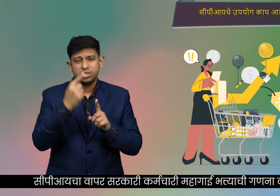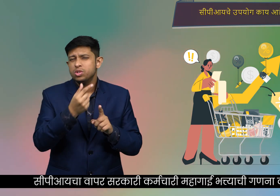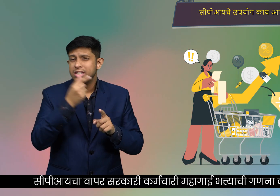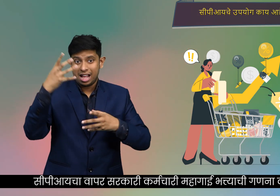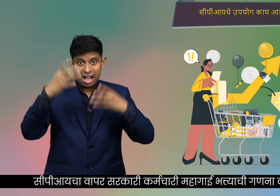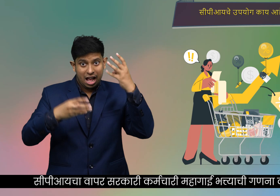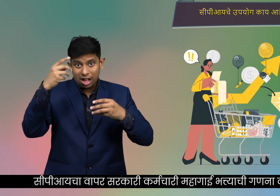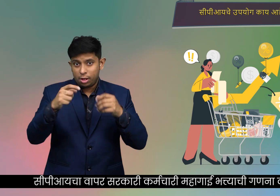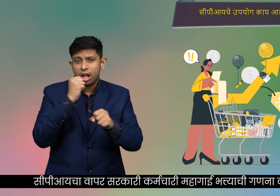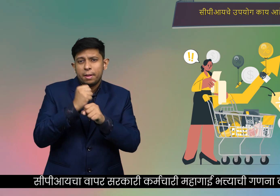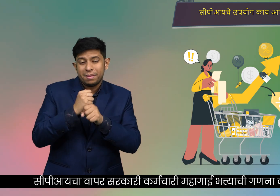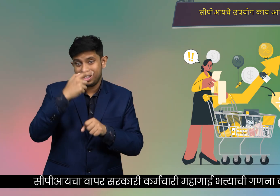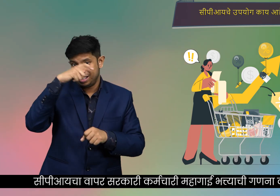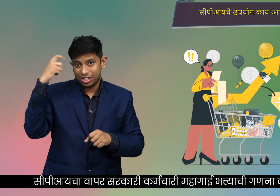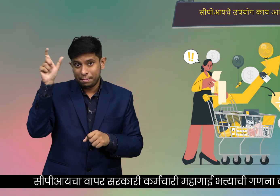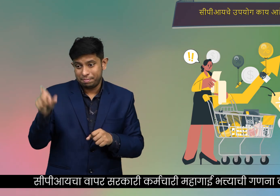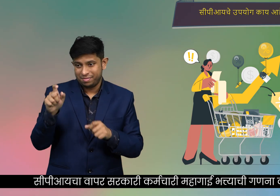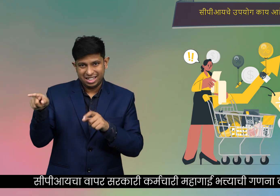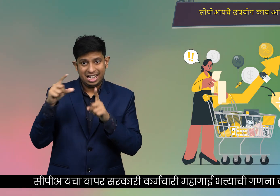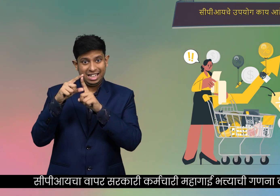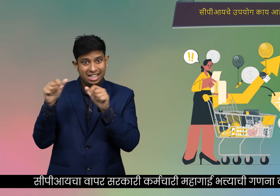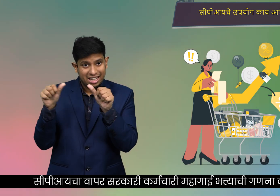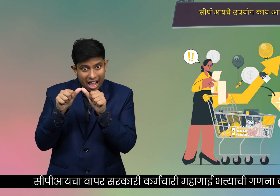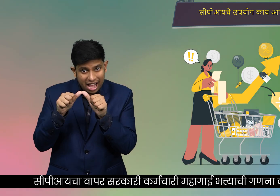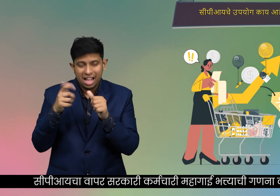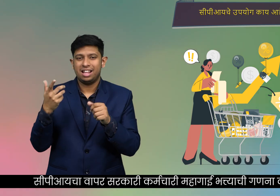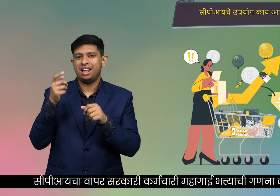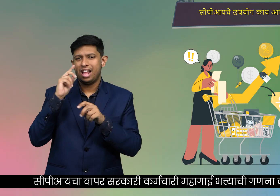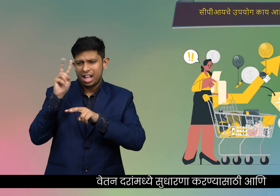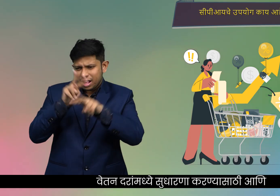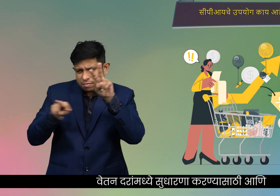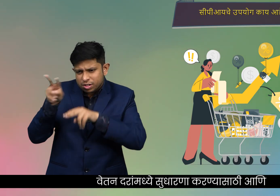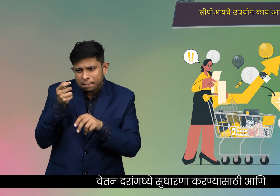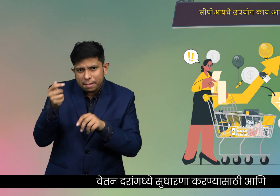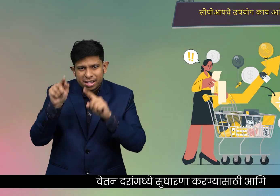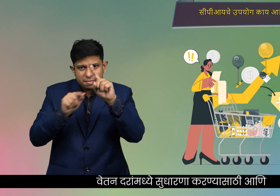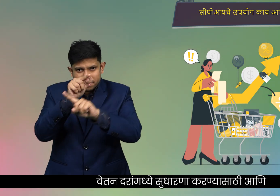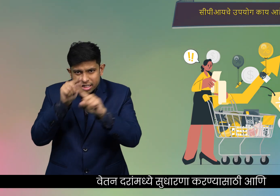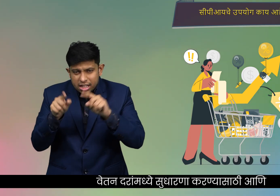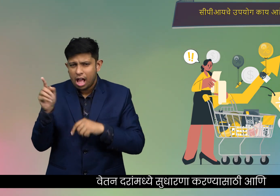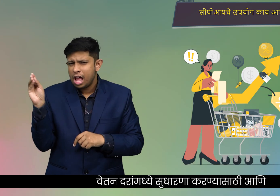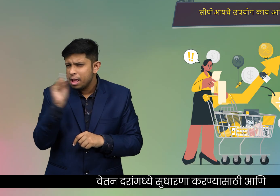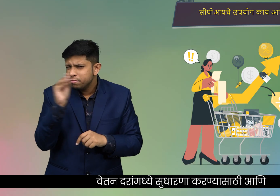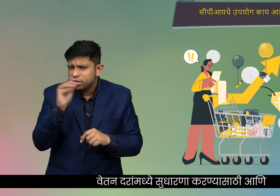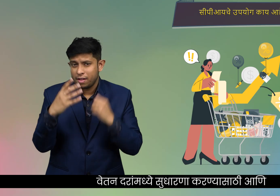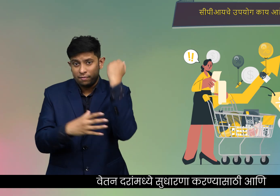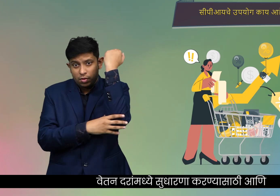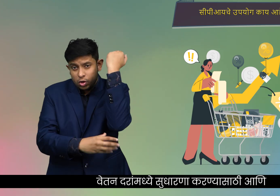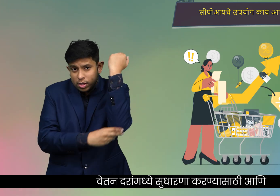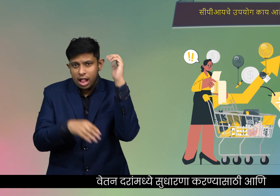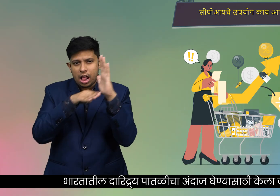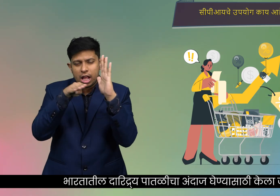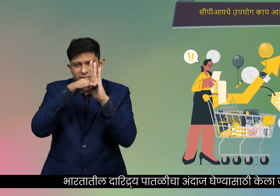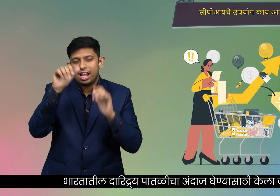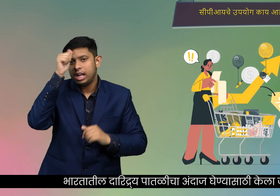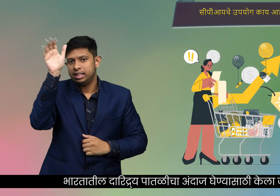CPIचा वापर सरकारी कर्मचारी महागाई भत्त्यांची गणना करण्यासाठी, वेतन दरामध्ये सुधारणा करण्यासाठी